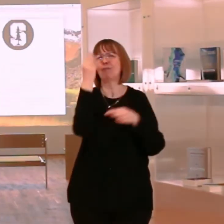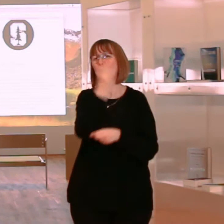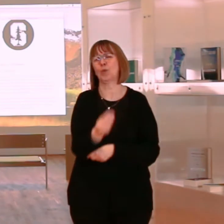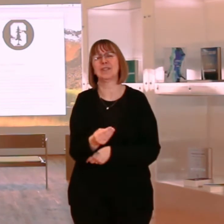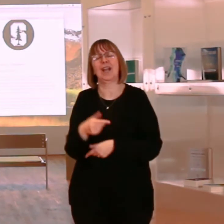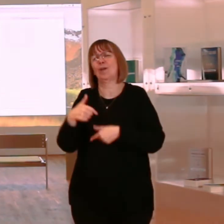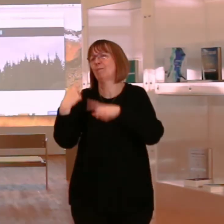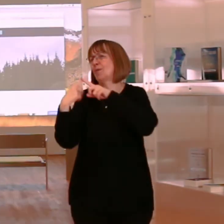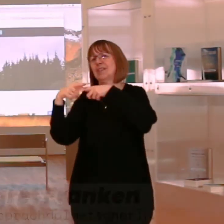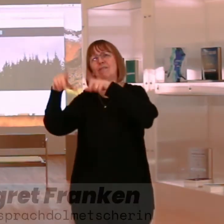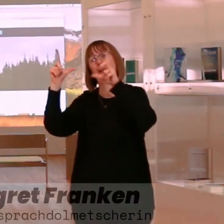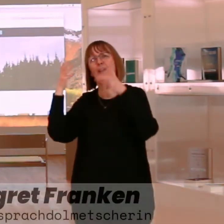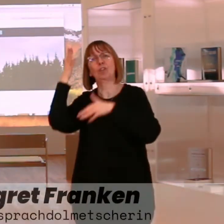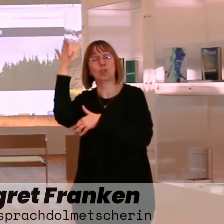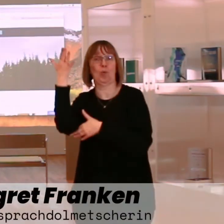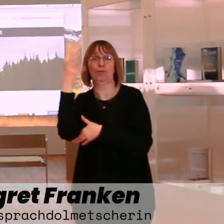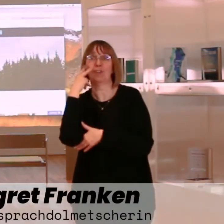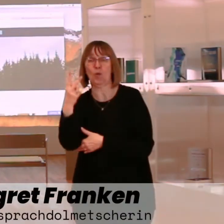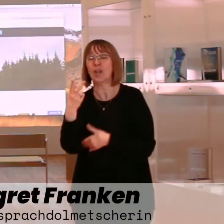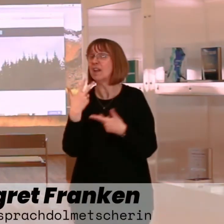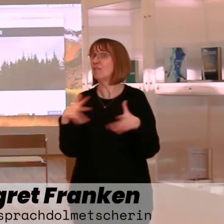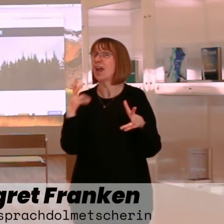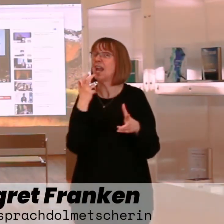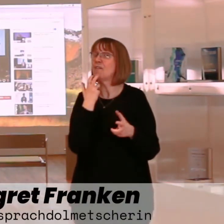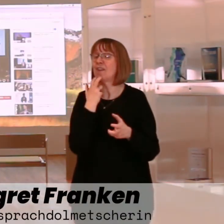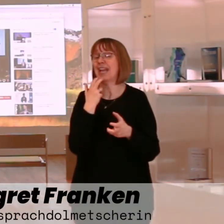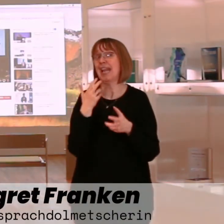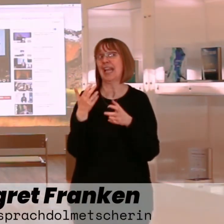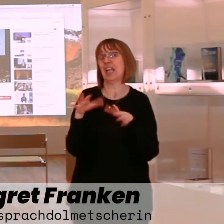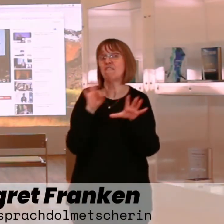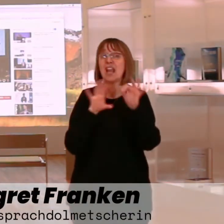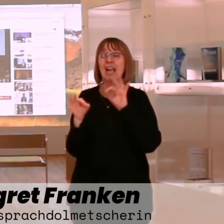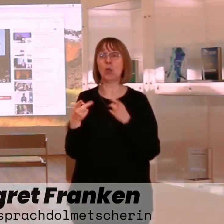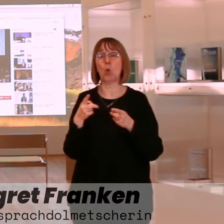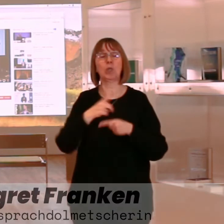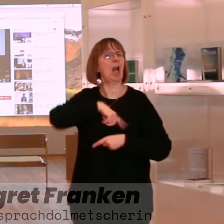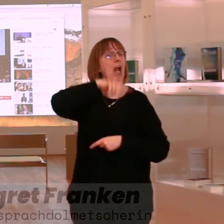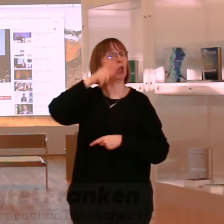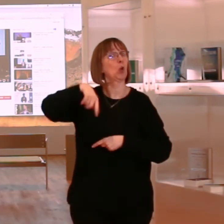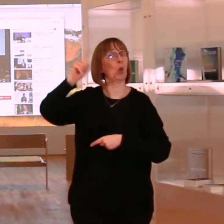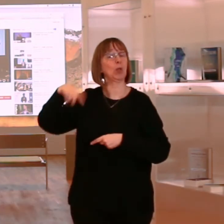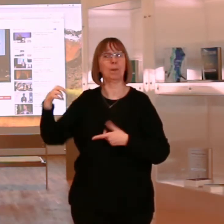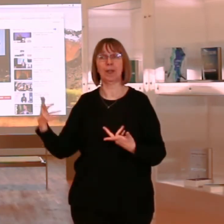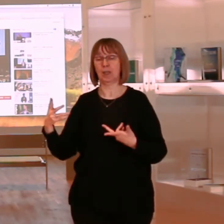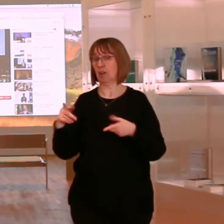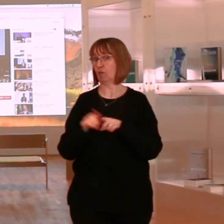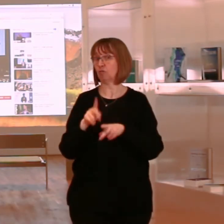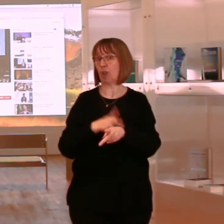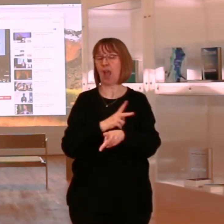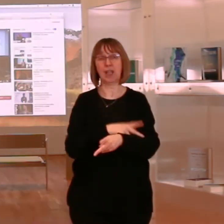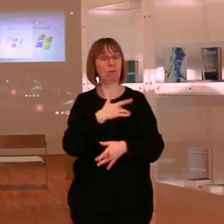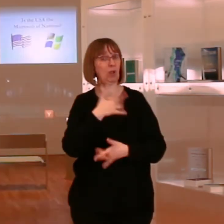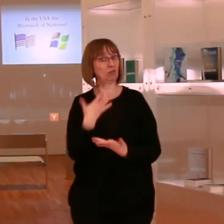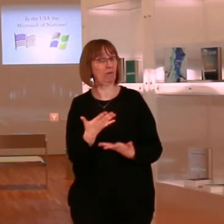künstlerischen Entwürfen einer freiwillig gewählten oder auf Algorithmen basierenden Staatsbürgerschaft bis